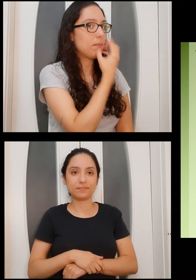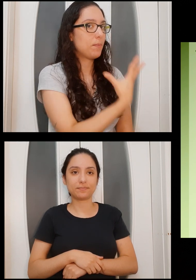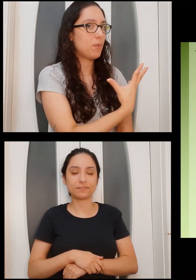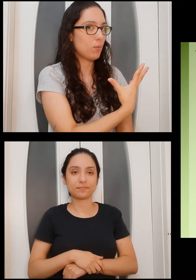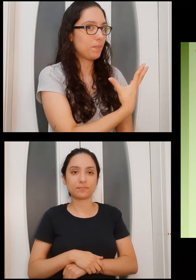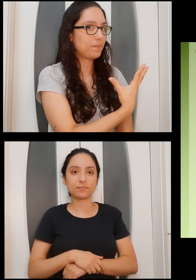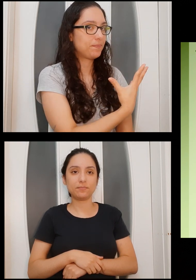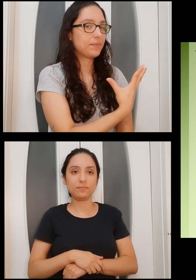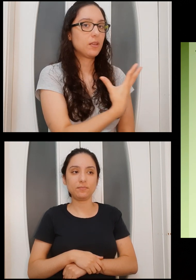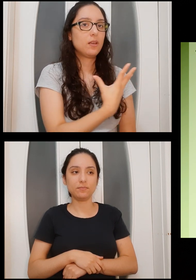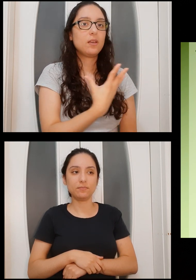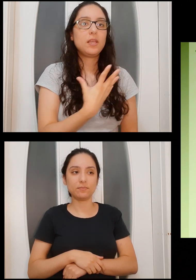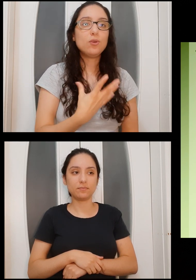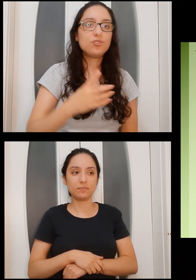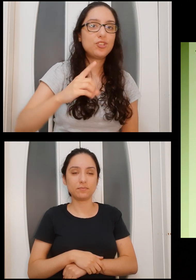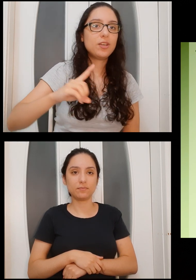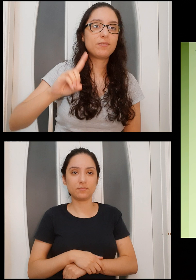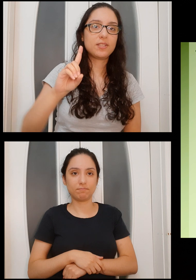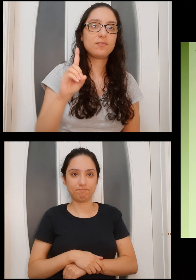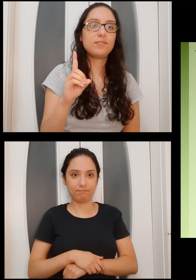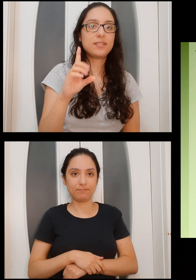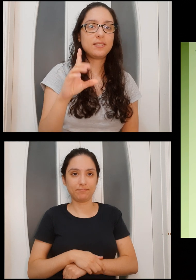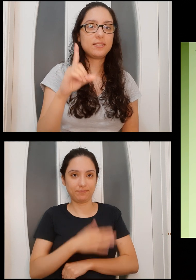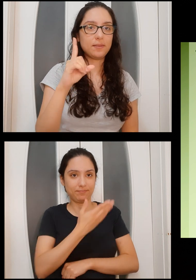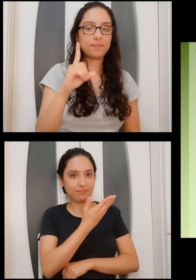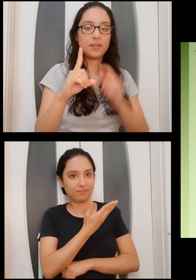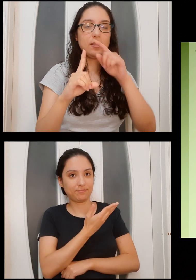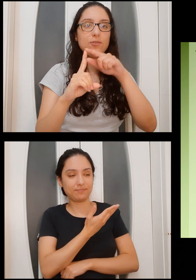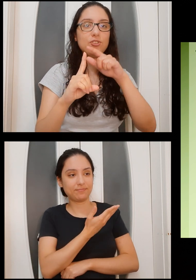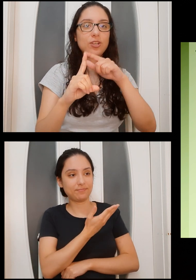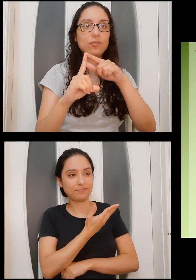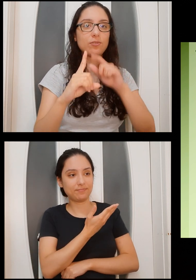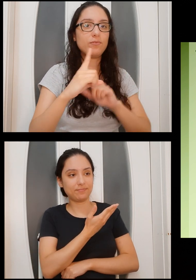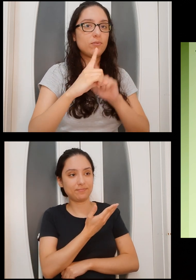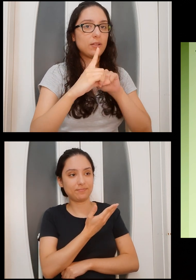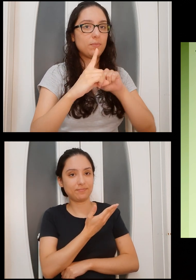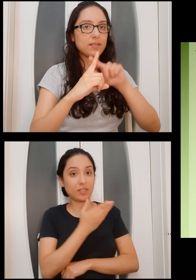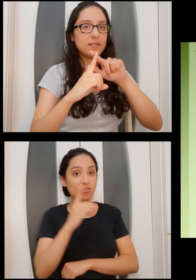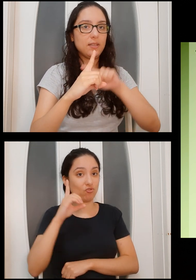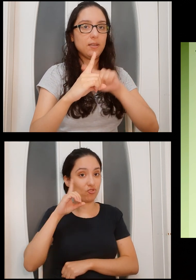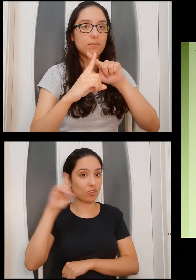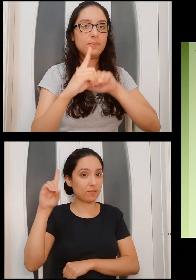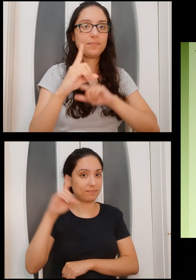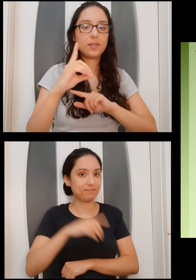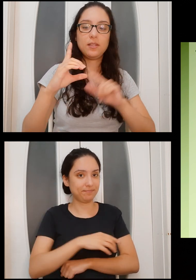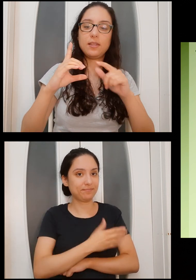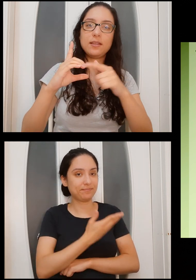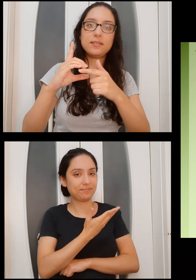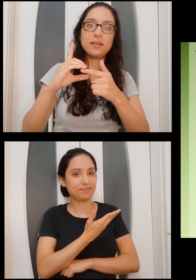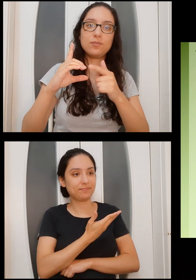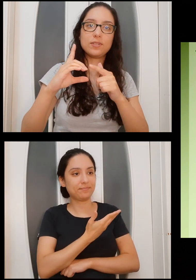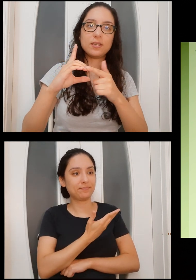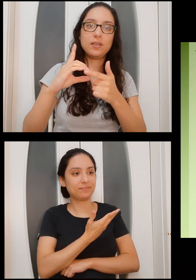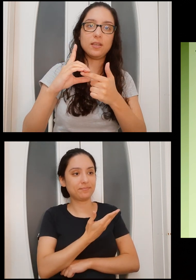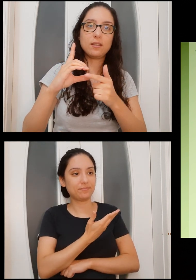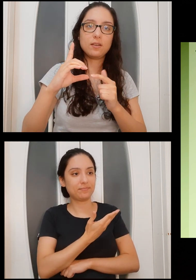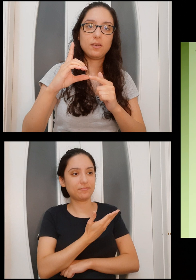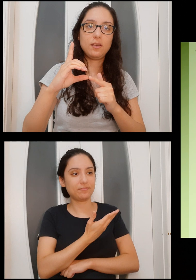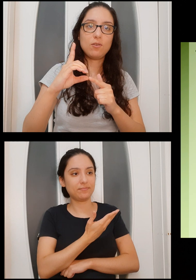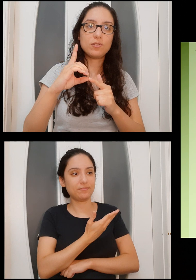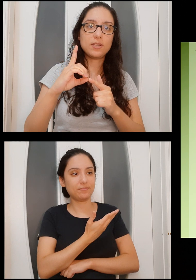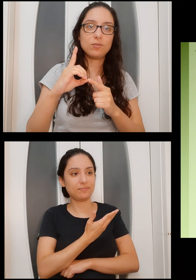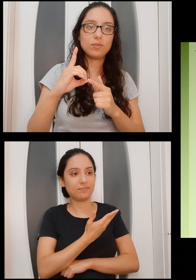boa. Bom. E o dia, vocês vão fazer assim. Dedo indicador voltado pra cima. 3 dedos